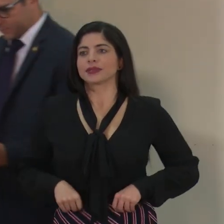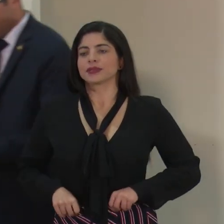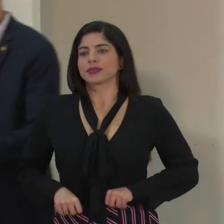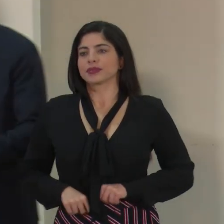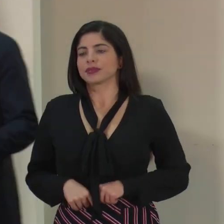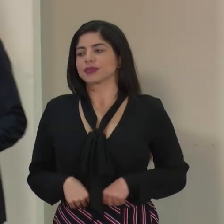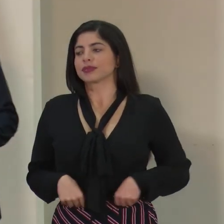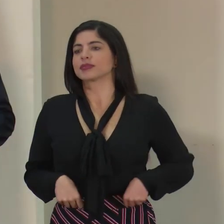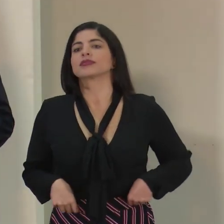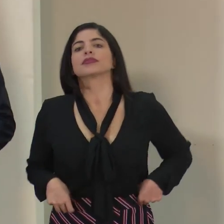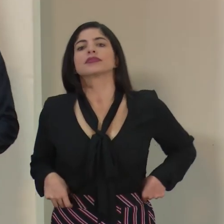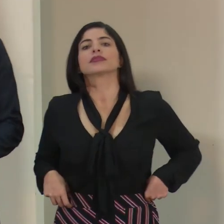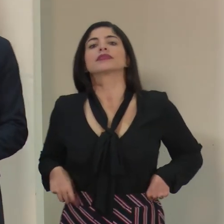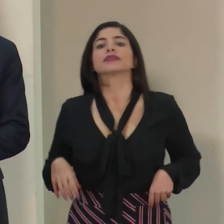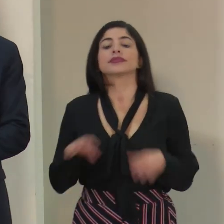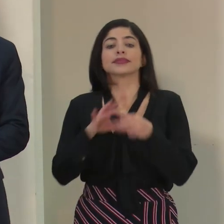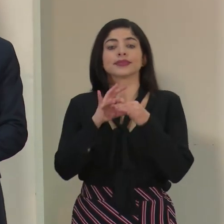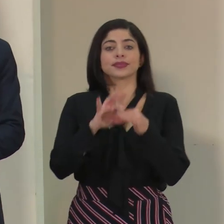Bueno,